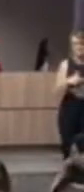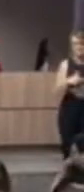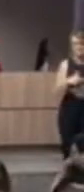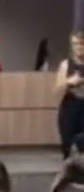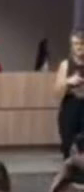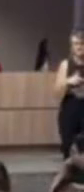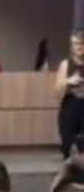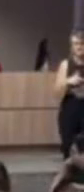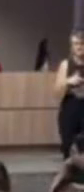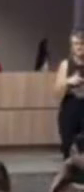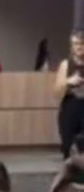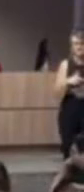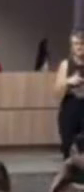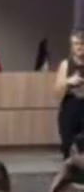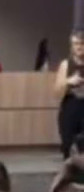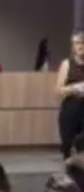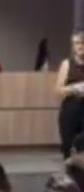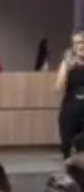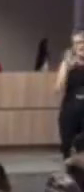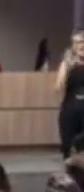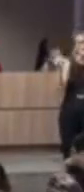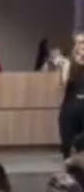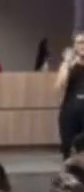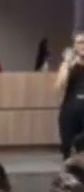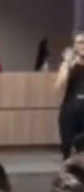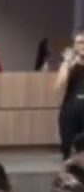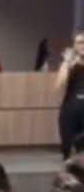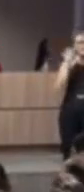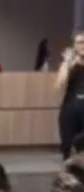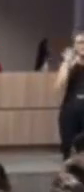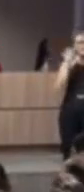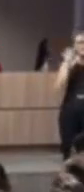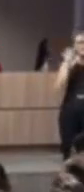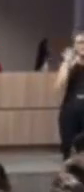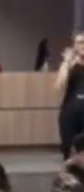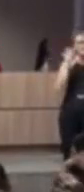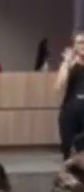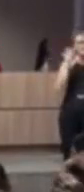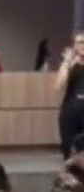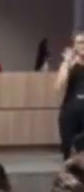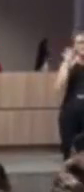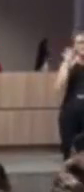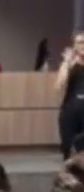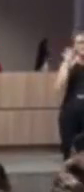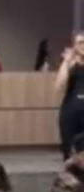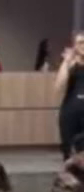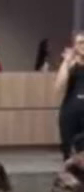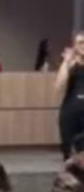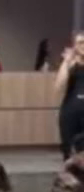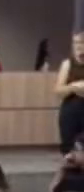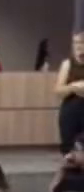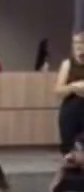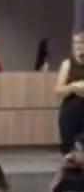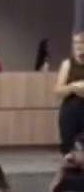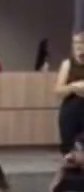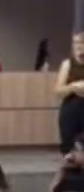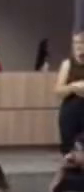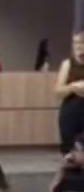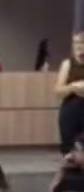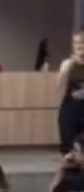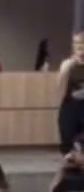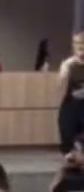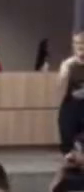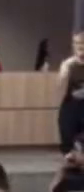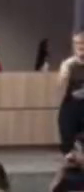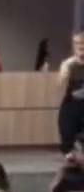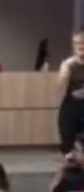aprofundar a reflexão sobre isso, é uma reflexão que nós não temos ainda no campo da saúde mental tão aprofundada assim, mas 37 relatórios